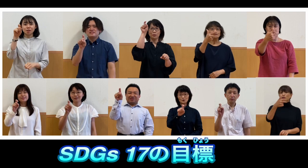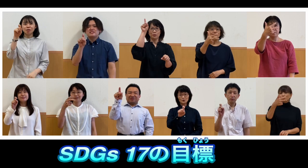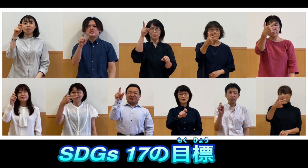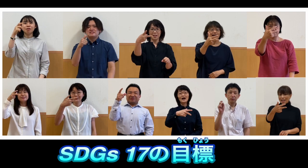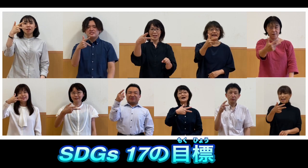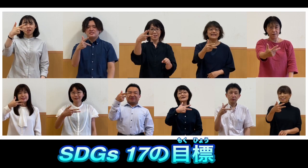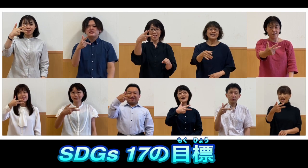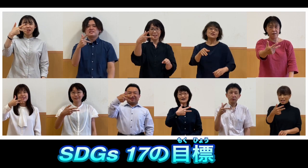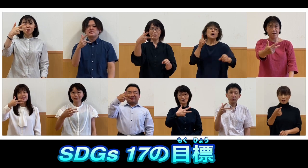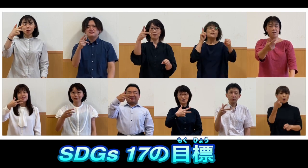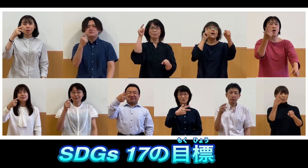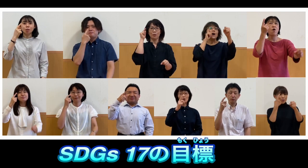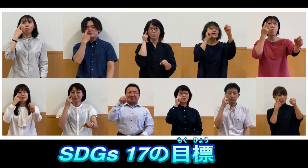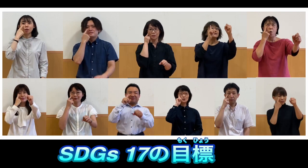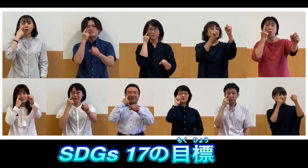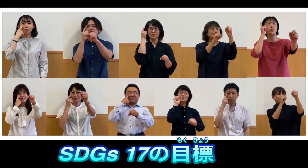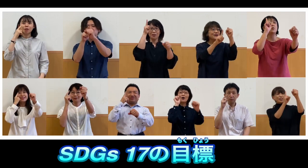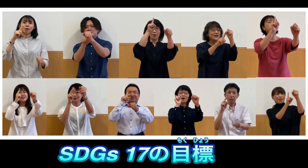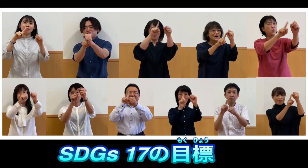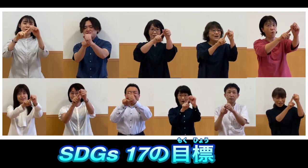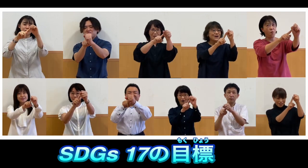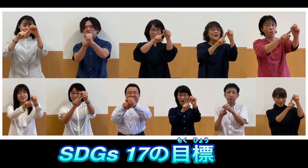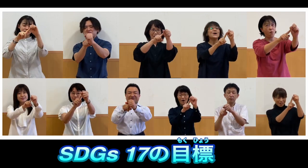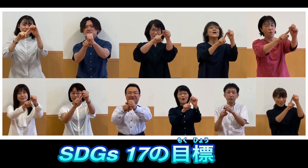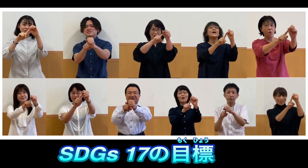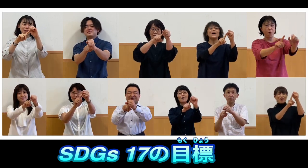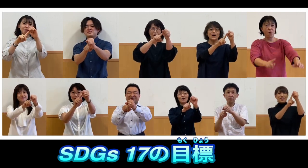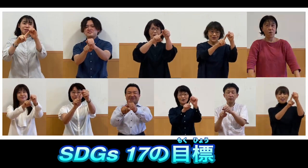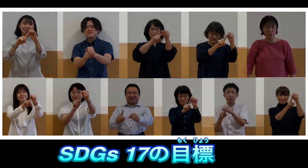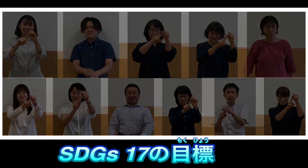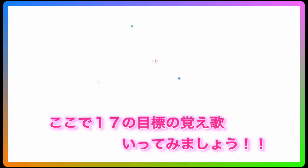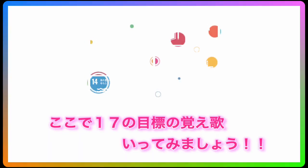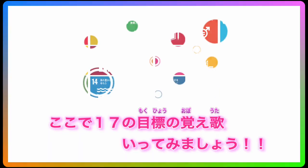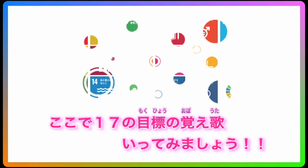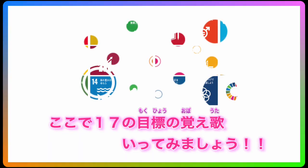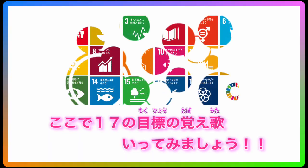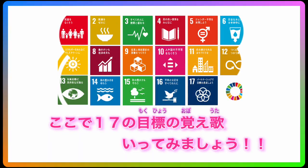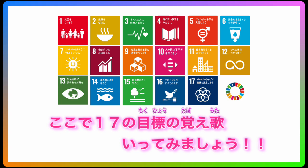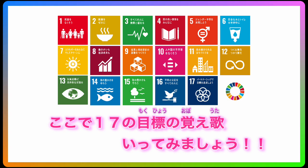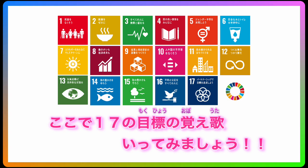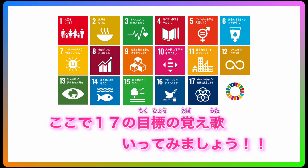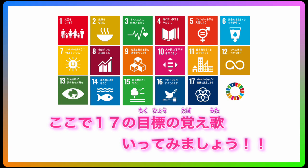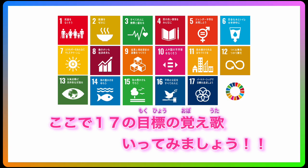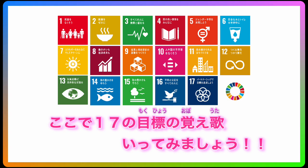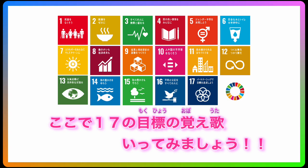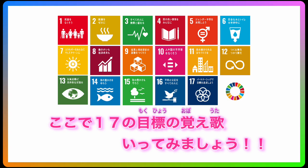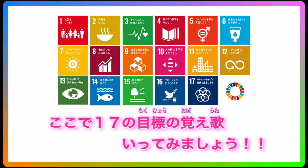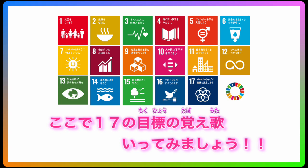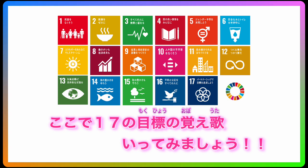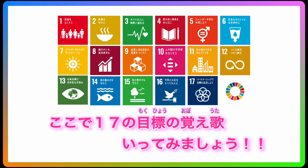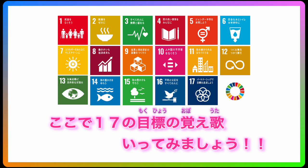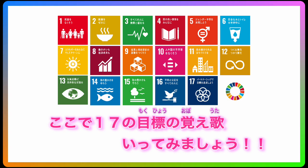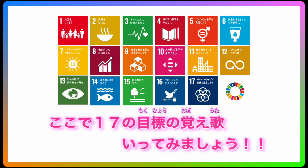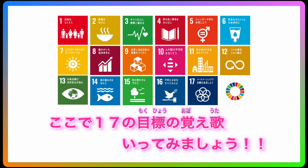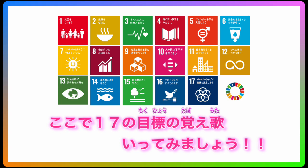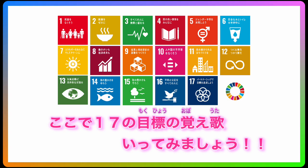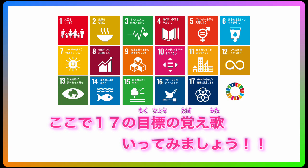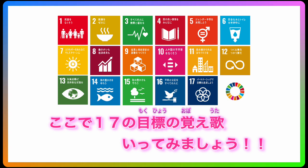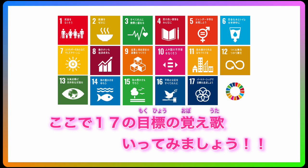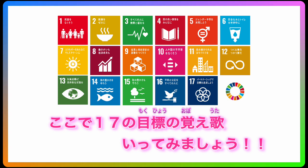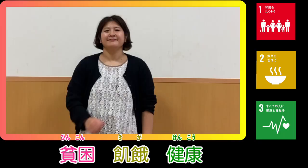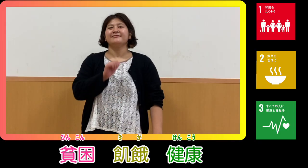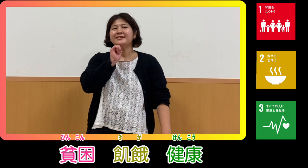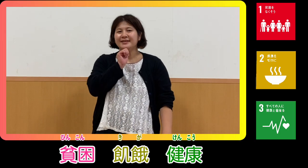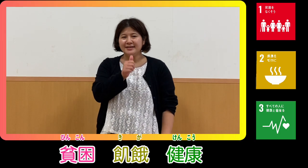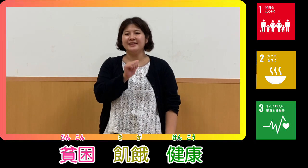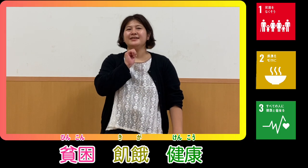SDGs17 の目標。 ここで17目標の覚え歌いってみましょ